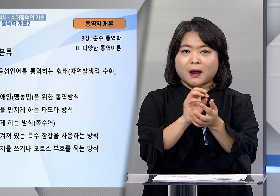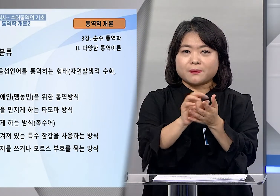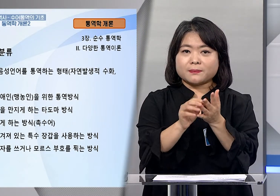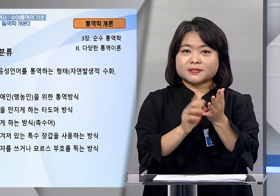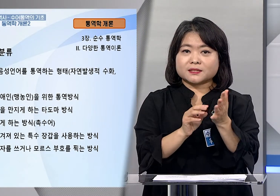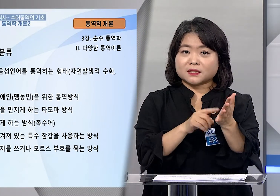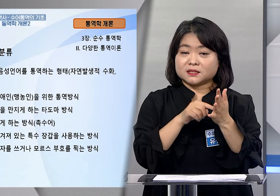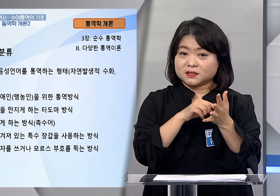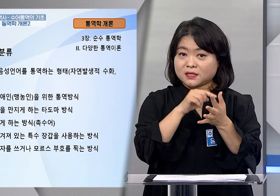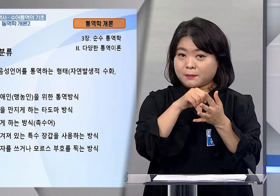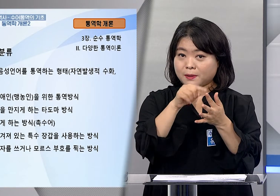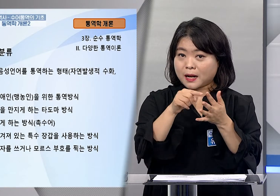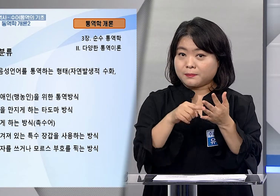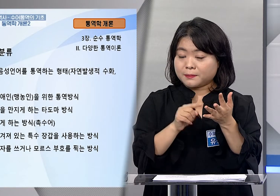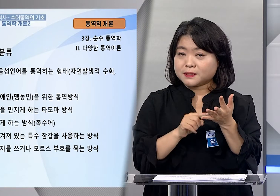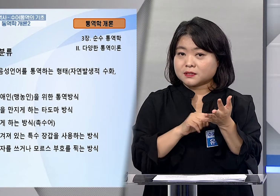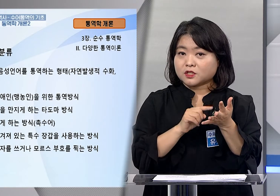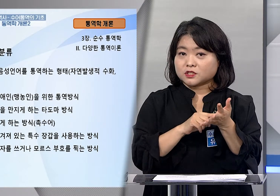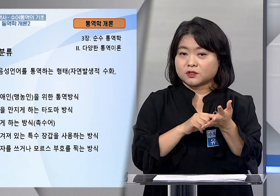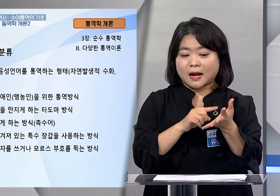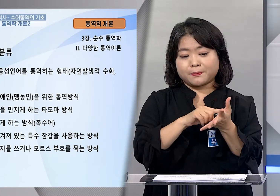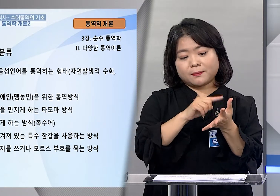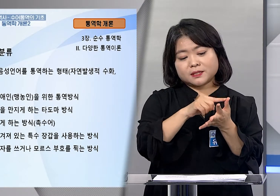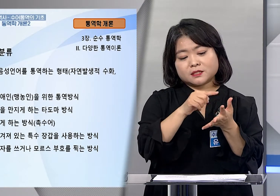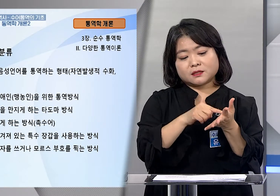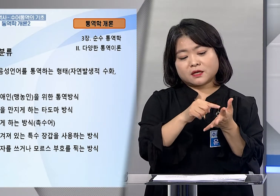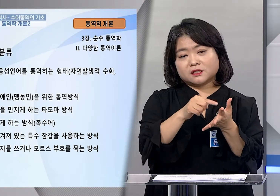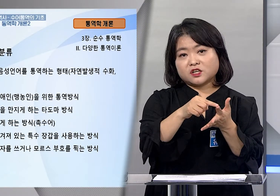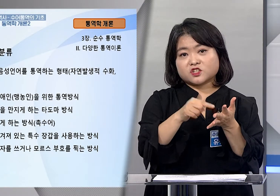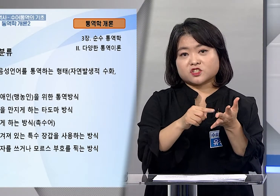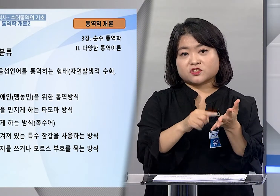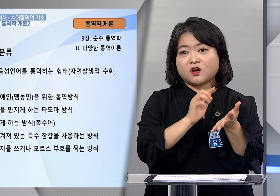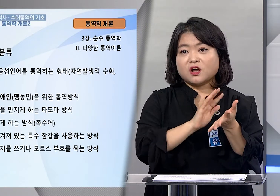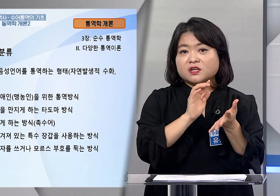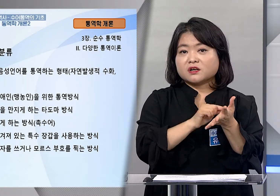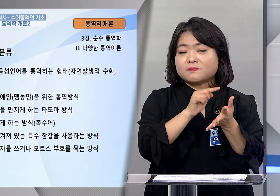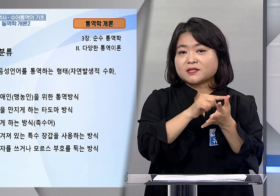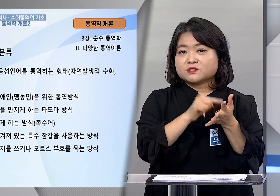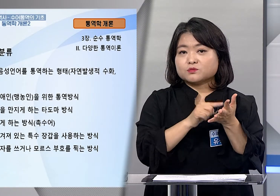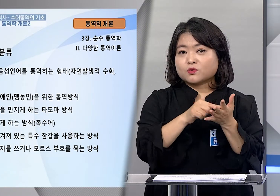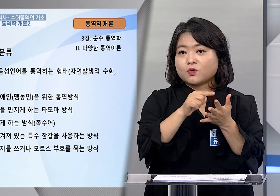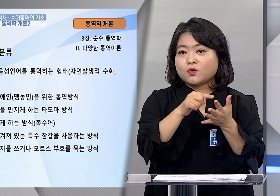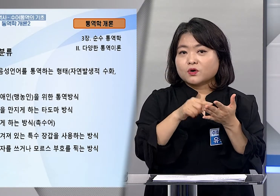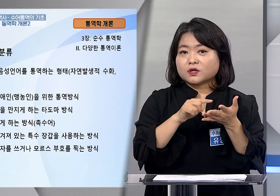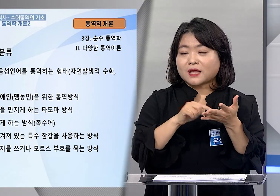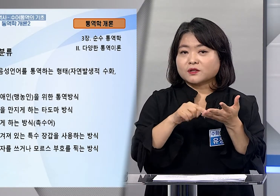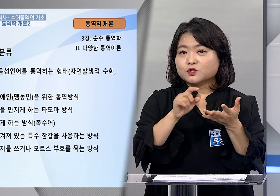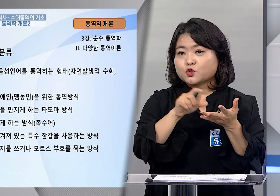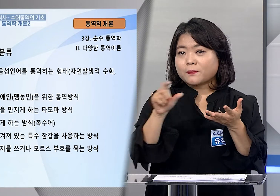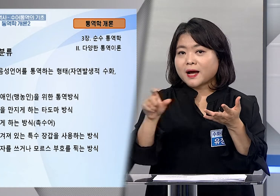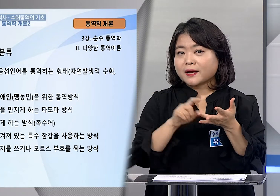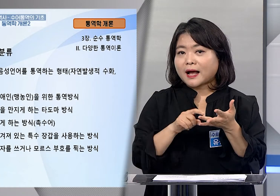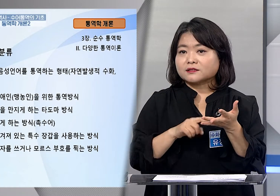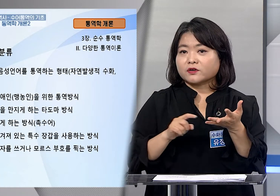알파벳이 이렇게 그려져 있어서 이걸 만짐으로 단어를 조합하는 거예요.